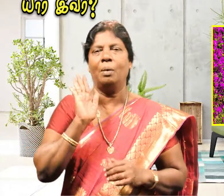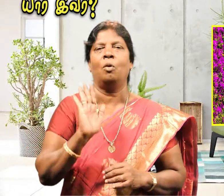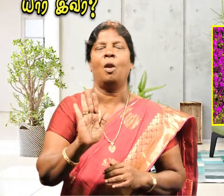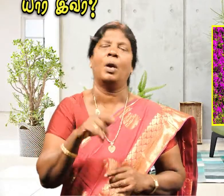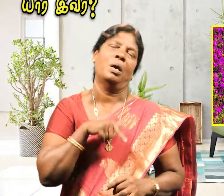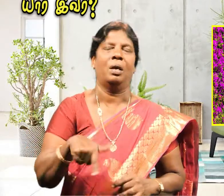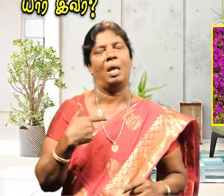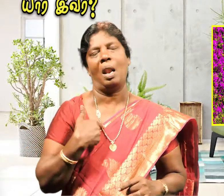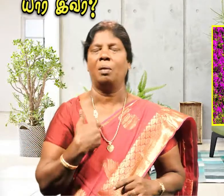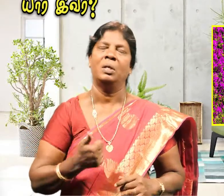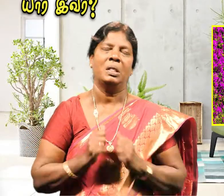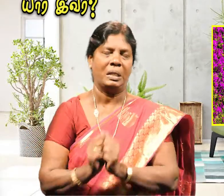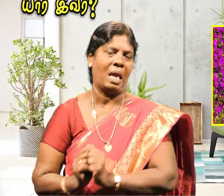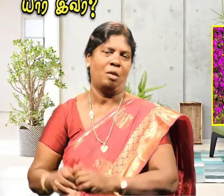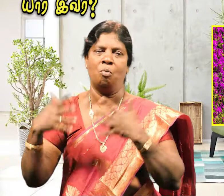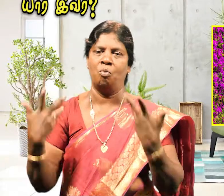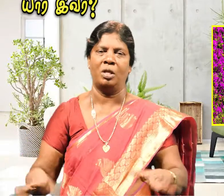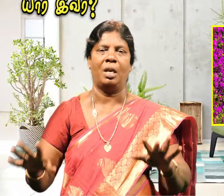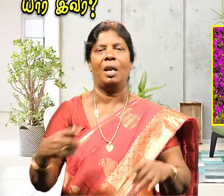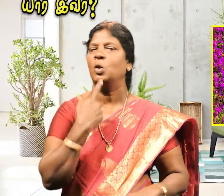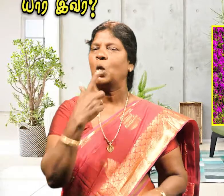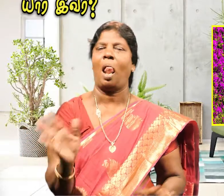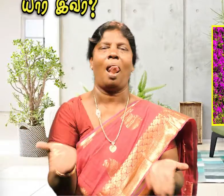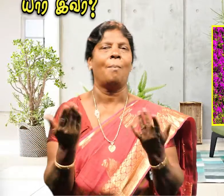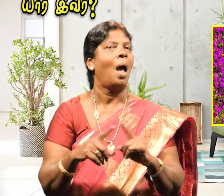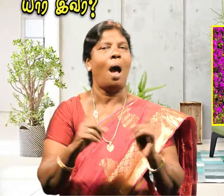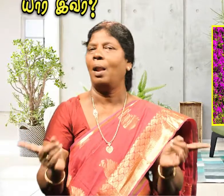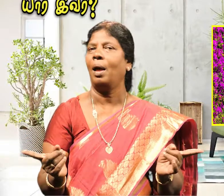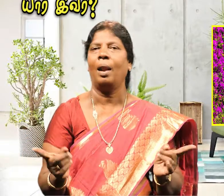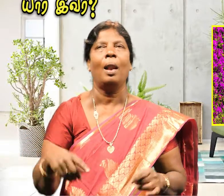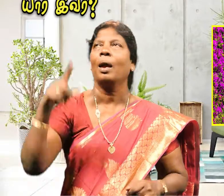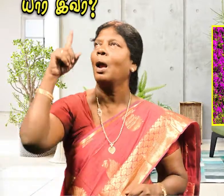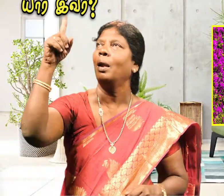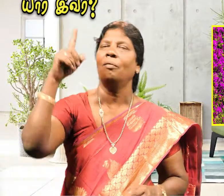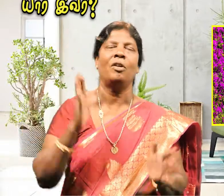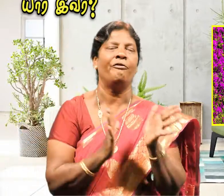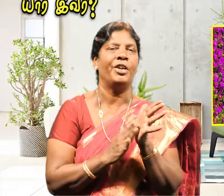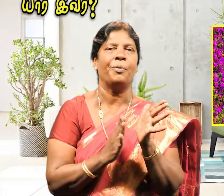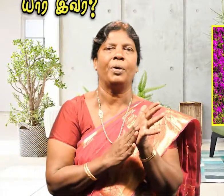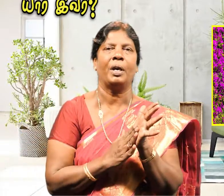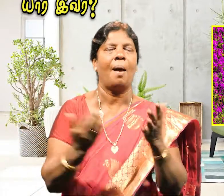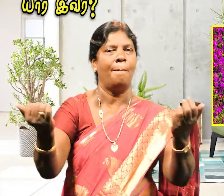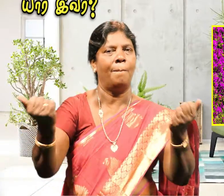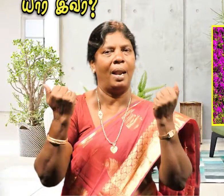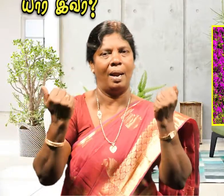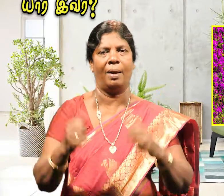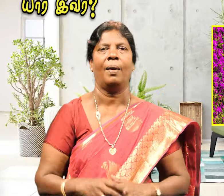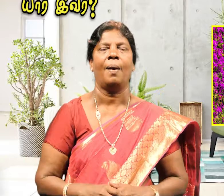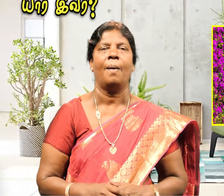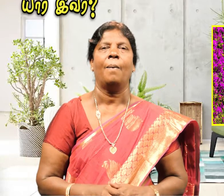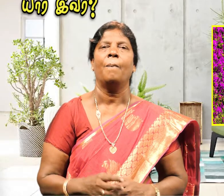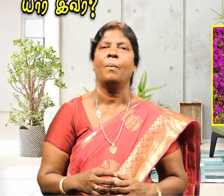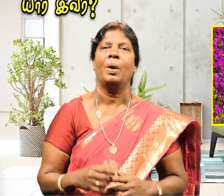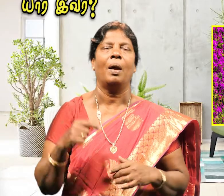நுட்பத்தினாலே நான் இதையெல்லாம் செய்துவிட்டேன் என்று நீங்கள் சொல்லலாம். ஆனால் அது கடவுள் விரும்பும்